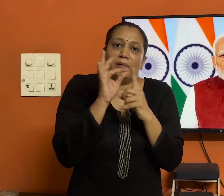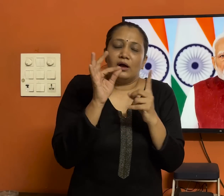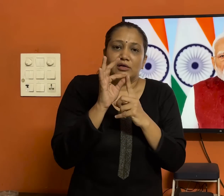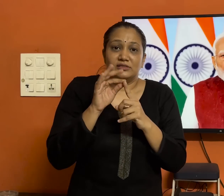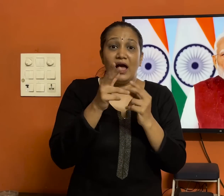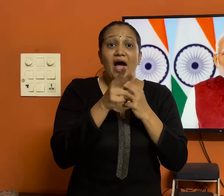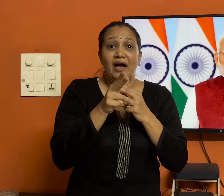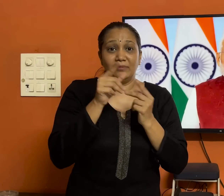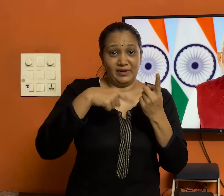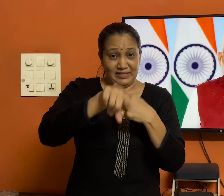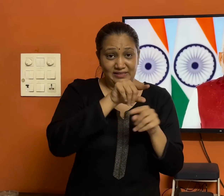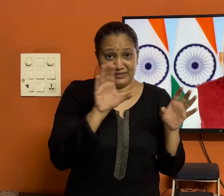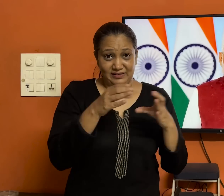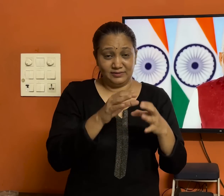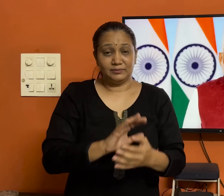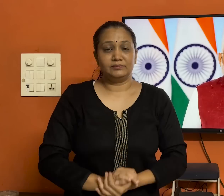पाकिस्तानी सेना ने